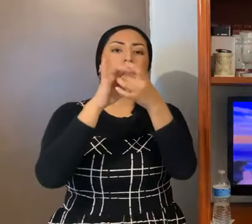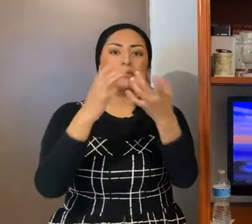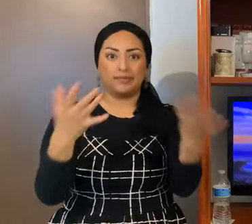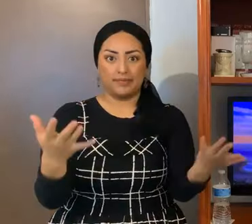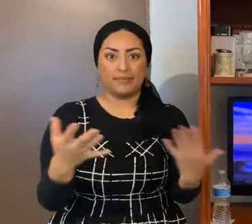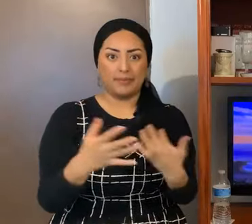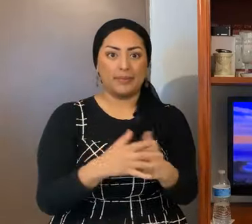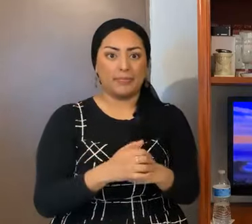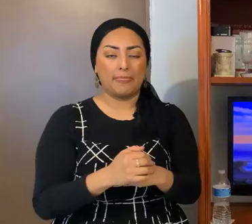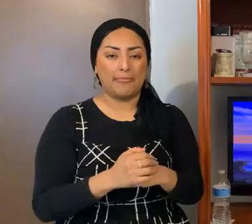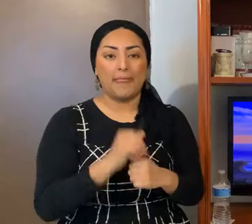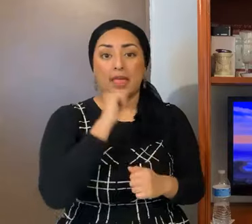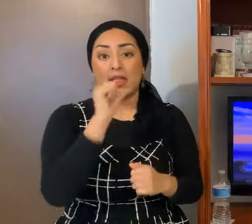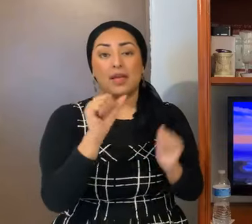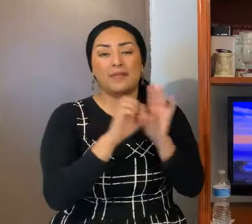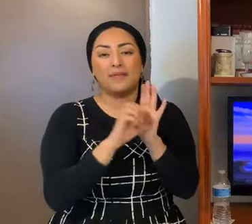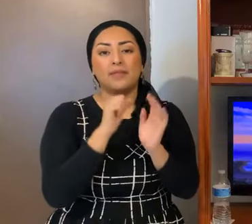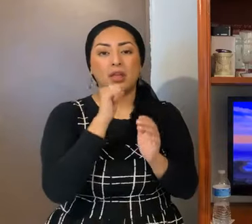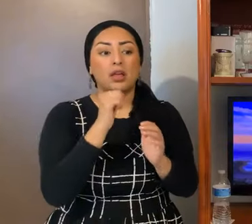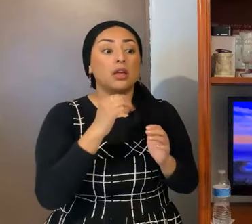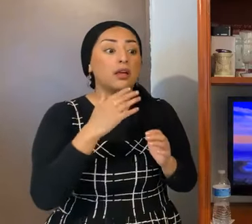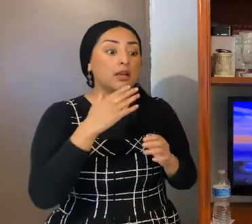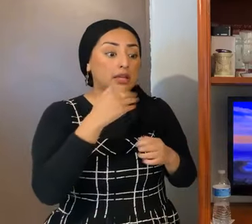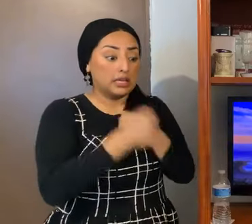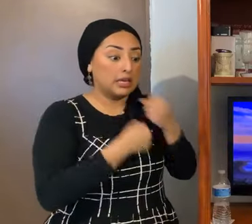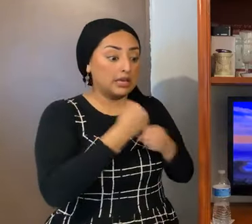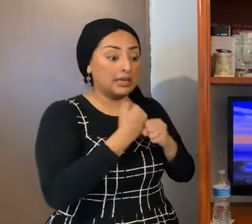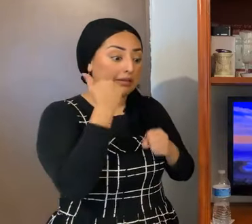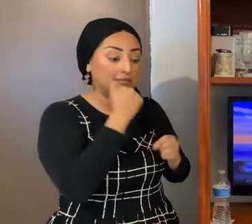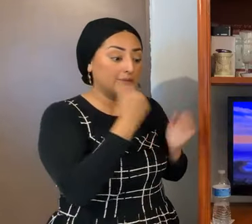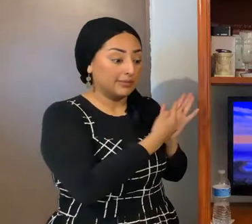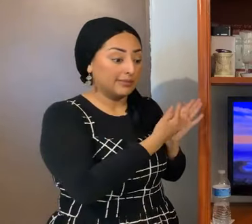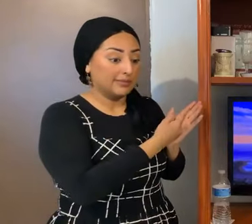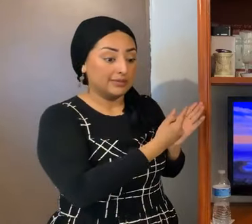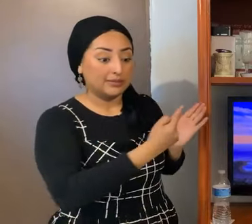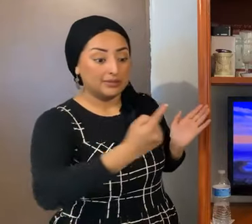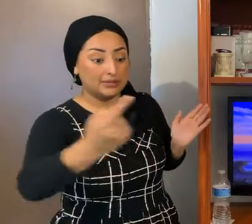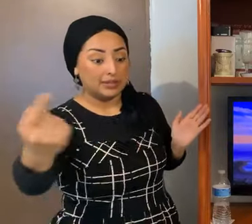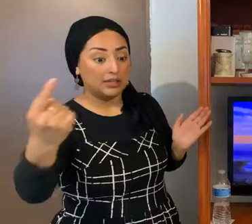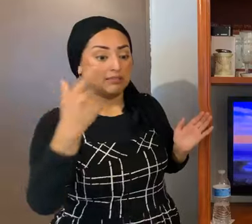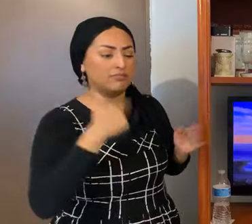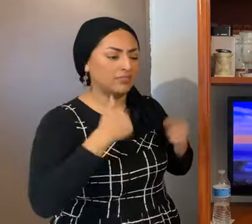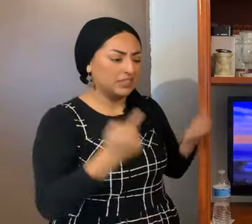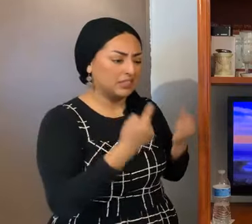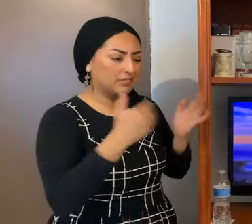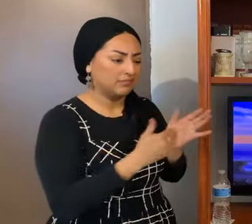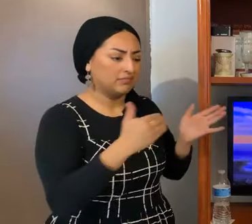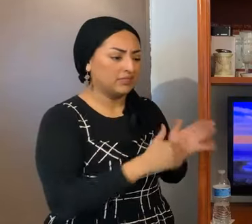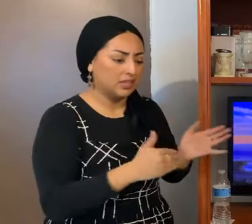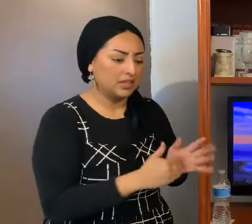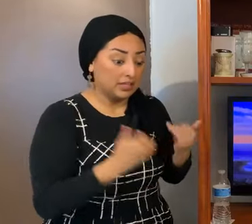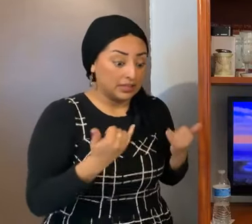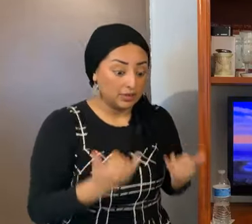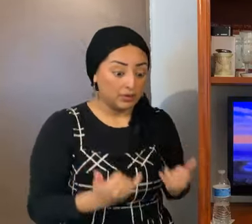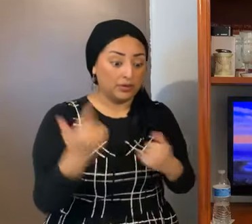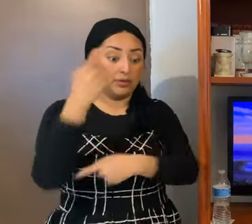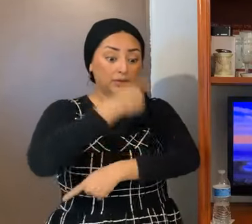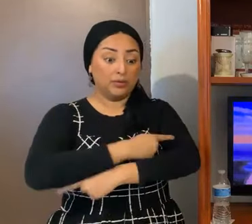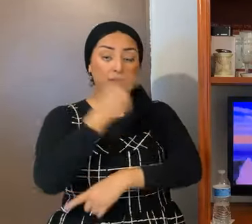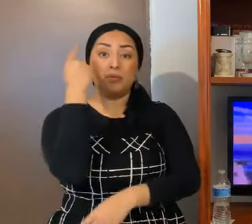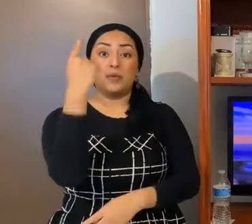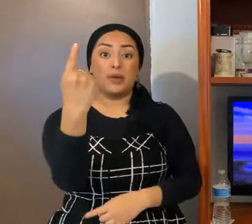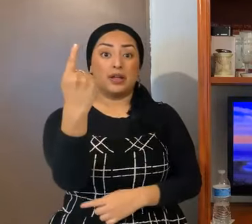todo el año y vengo para que me perdones para el año siguiente seguirte fallando, que quede muy claro. Y